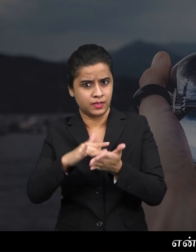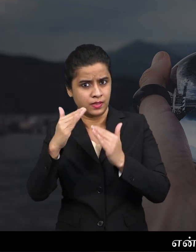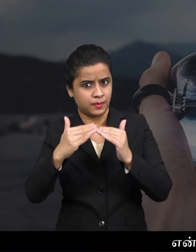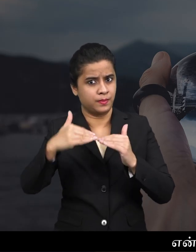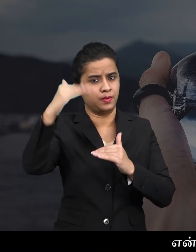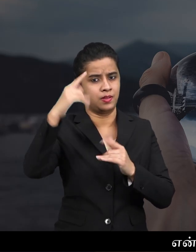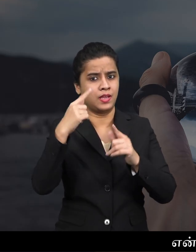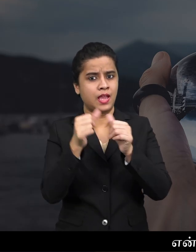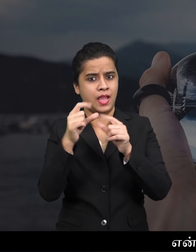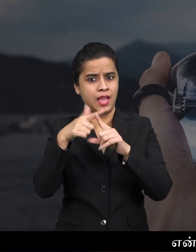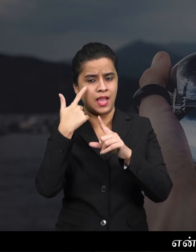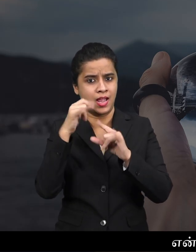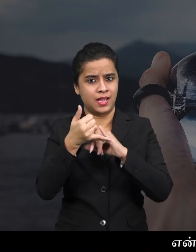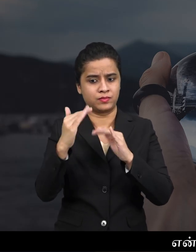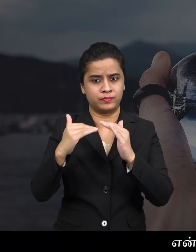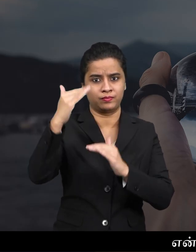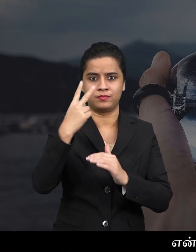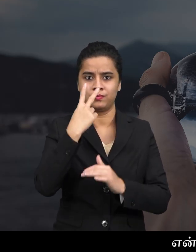கவனிக்கலாம்.